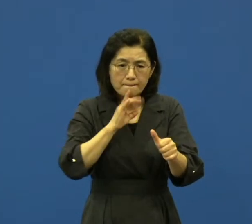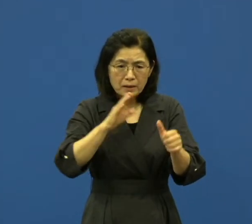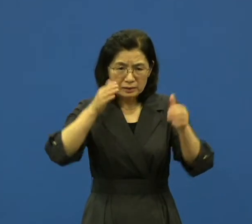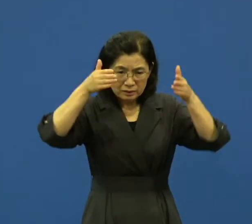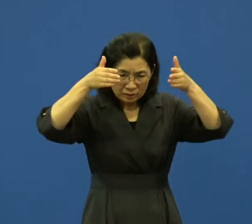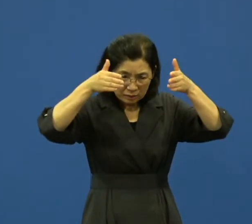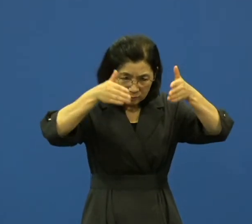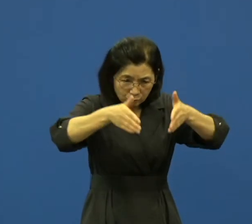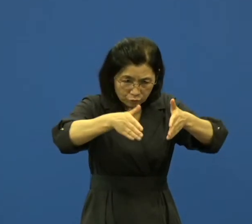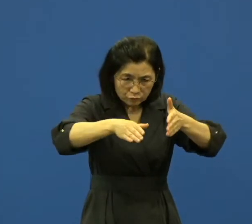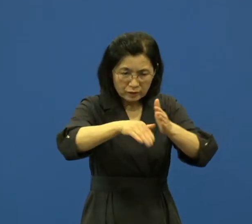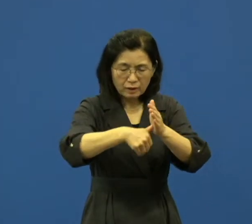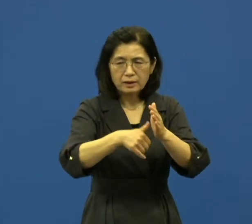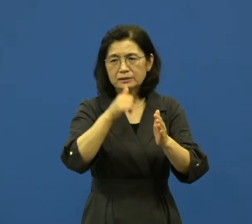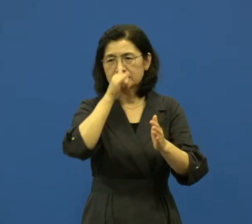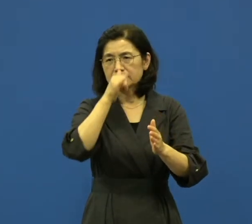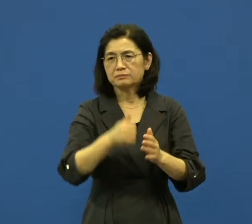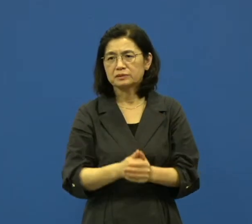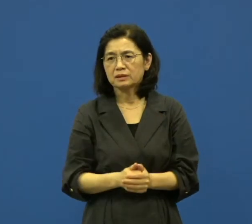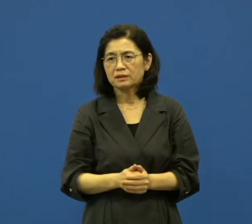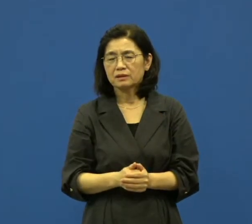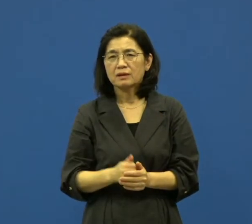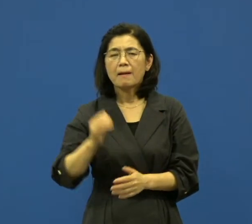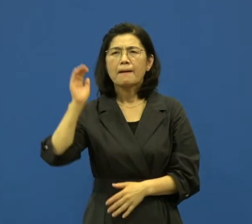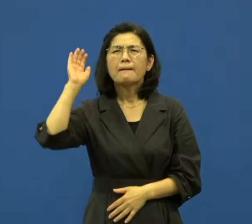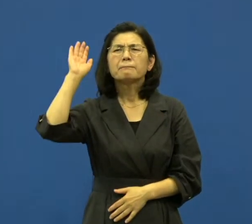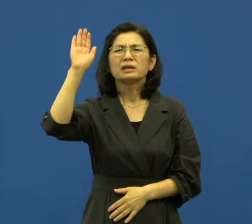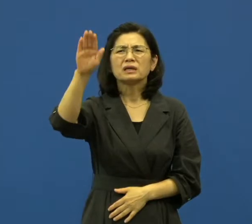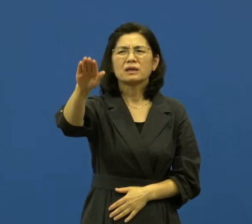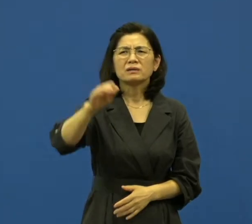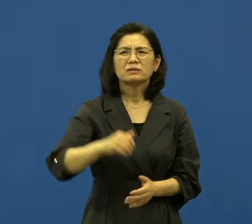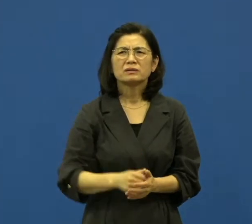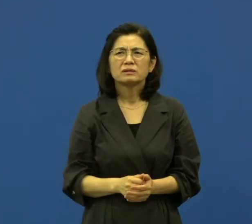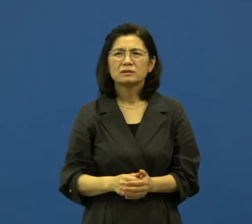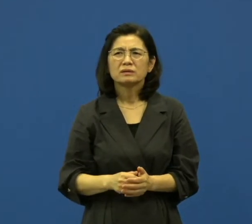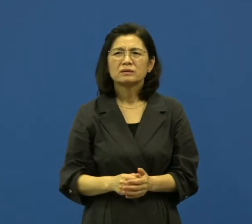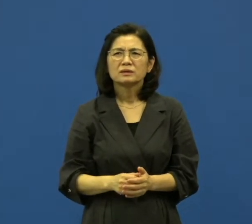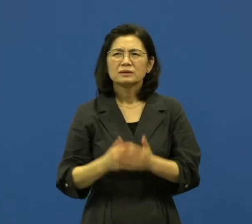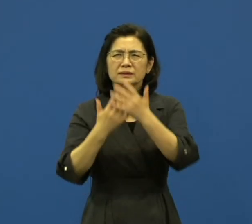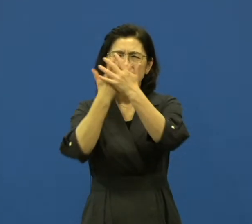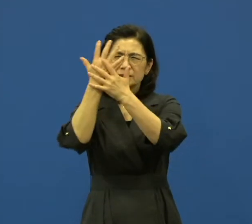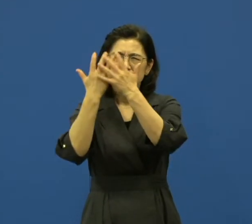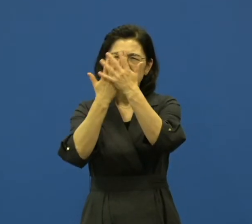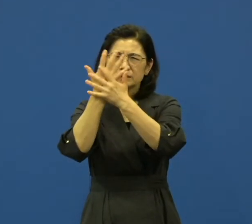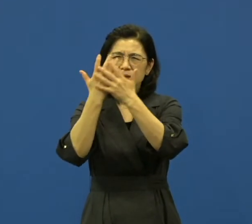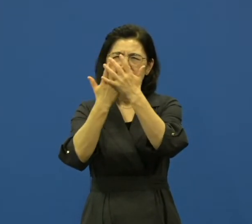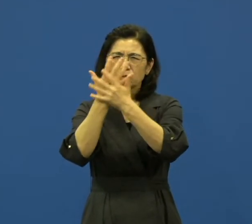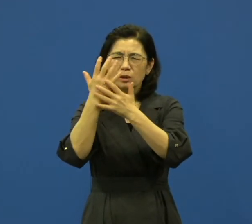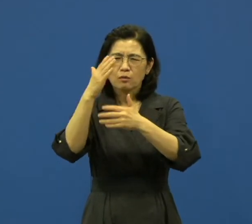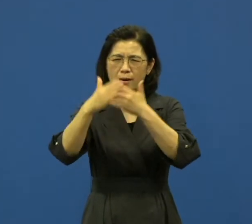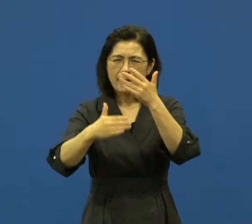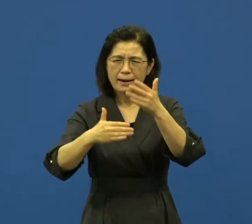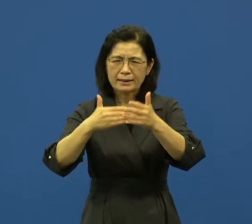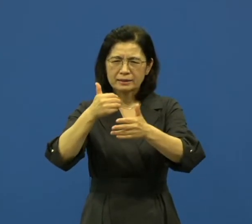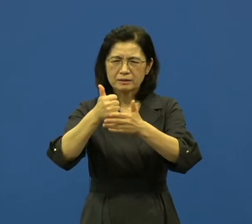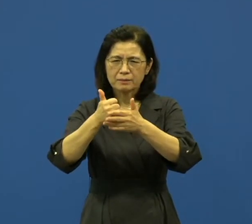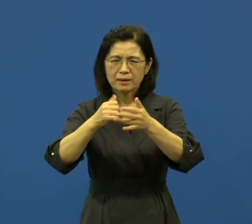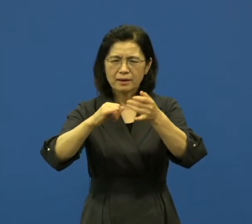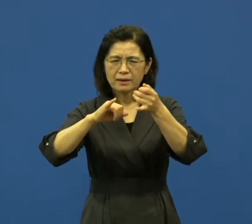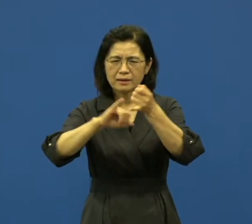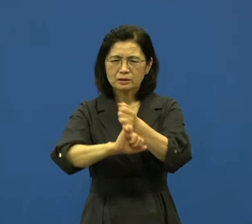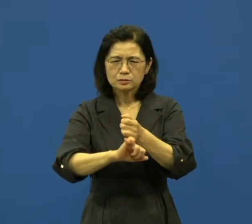그래서 미래는 멀어 보입니다. 그러나 여러분, 믿음은 하나님의 미래의 약속을 의심하지